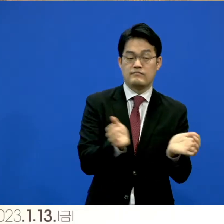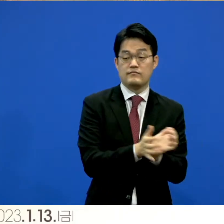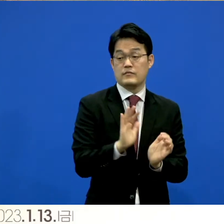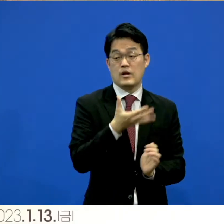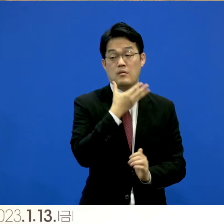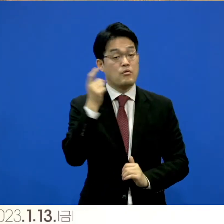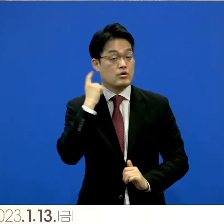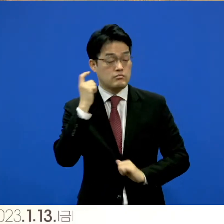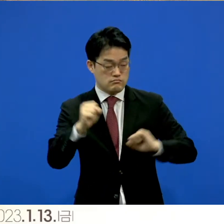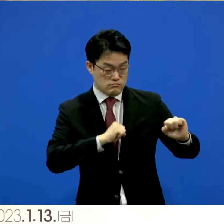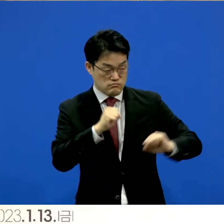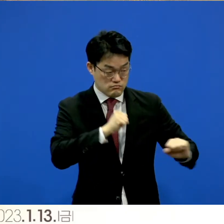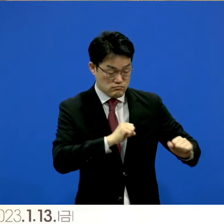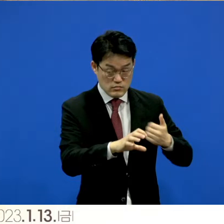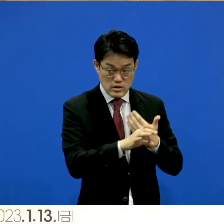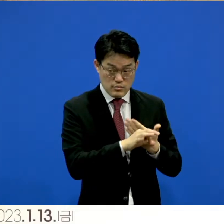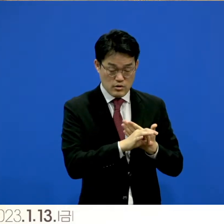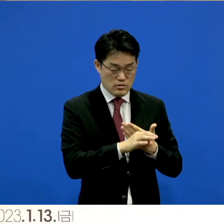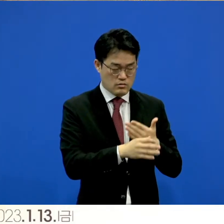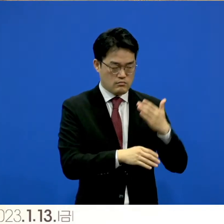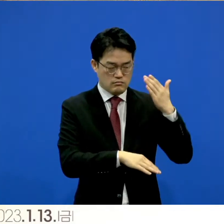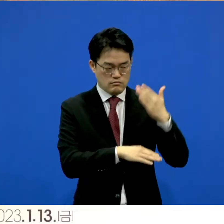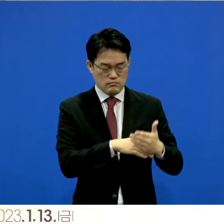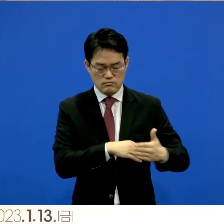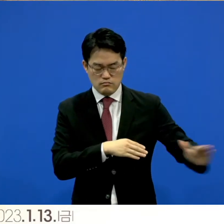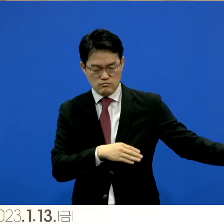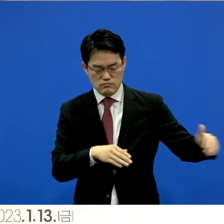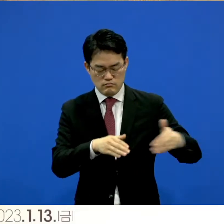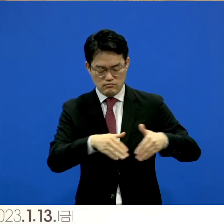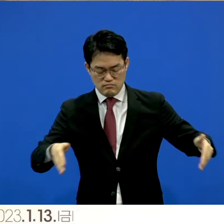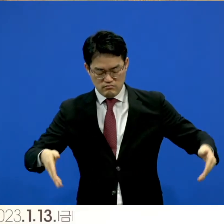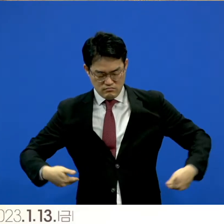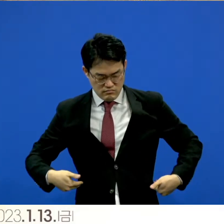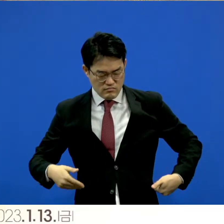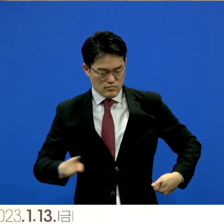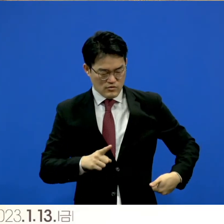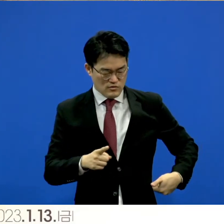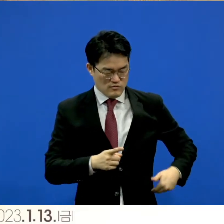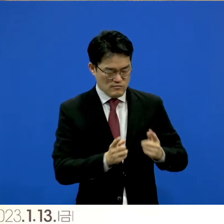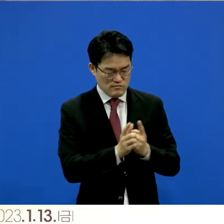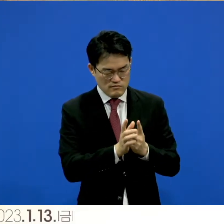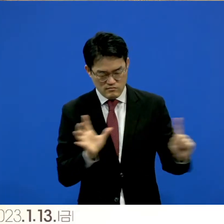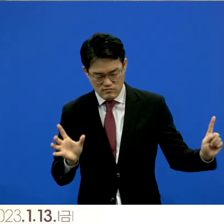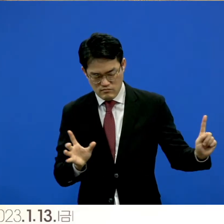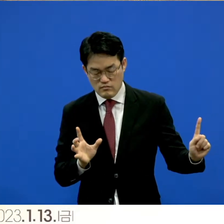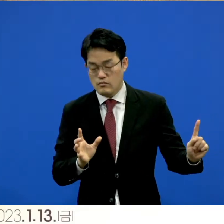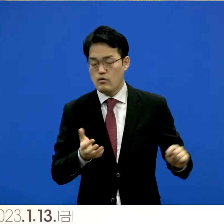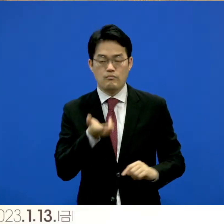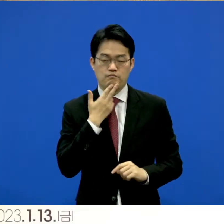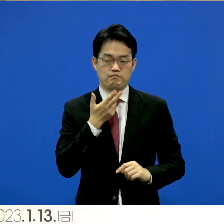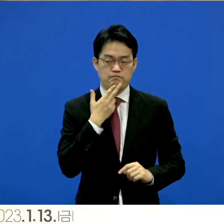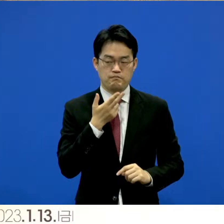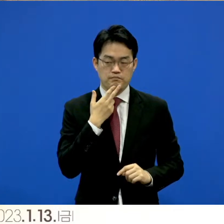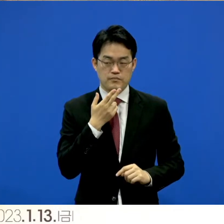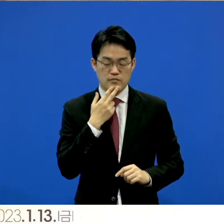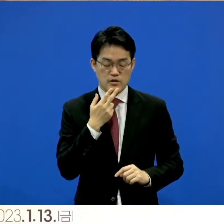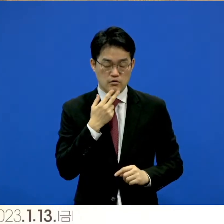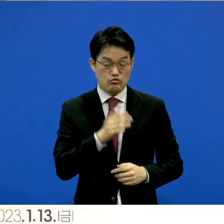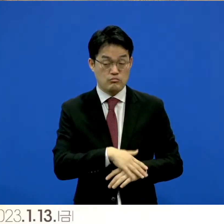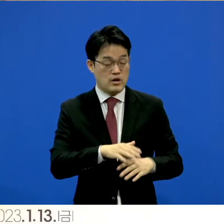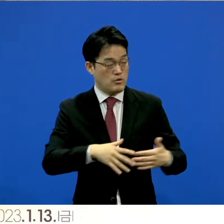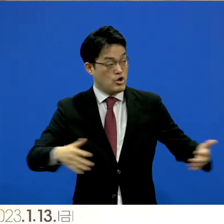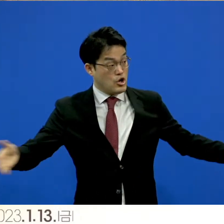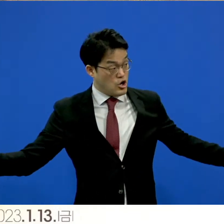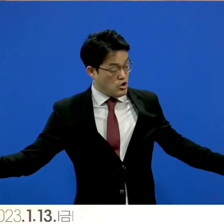곳은 배제와 소외와 거리가 멀어집니다. 그곳엔 환대가 있습니다. 두 팔 벌려 모두를 품어줍니다. 사람을 가리지